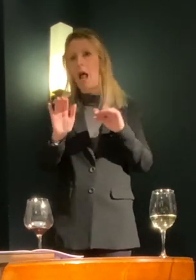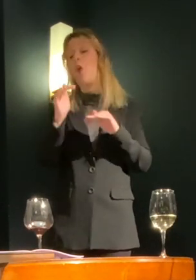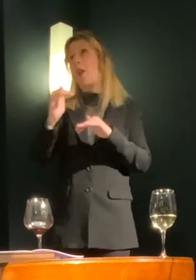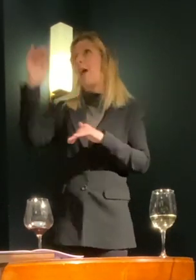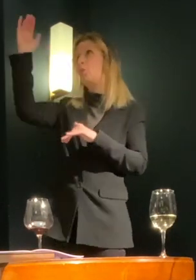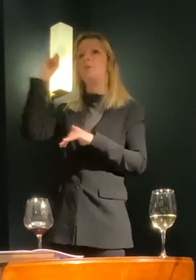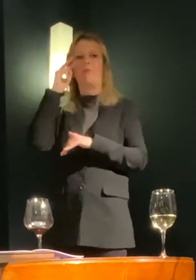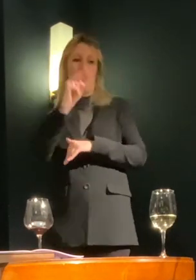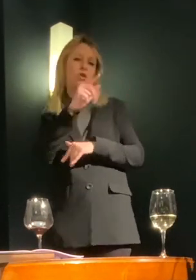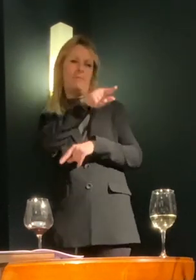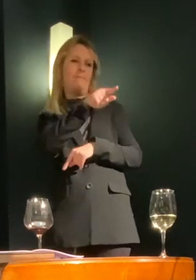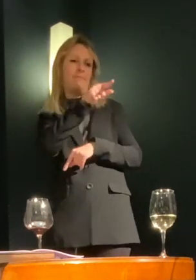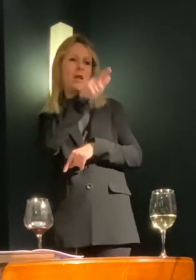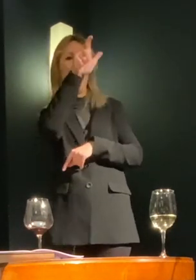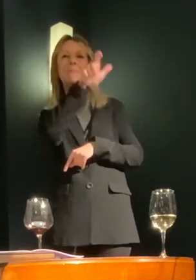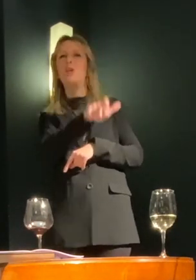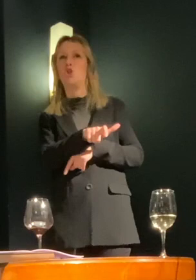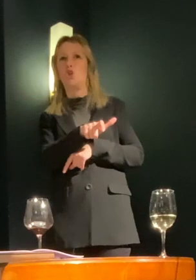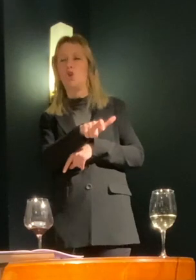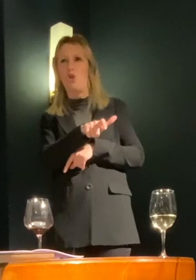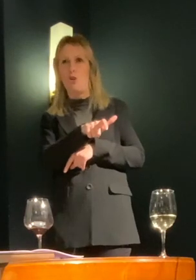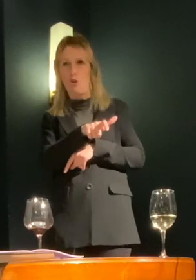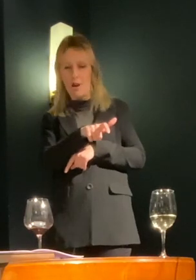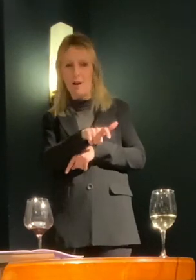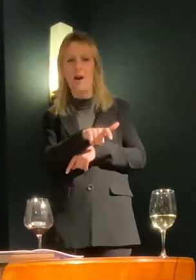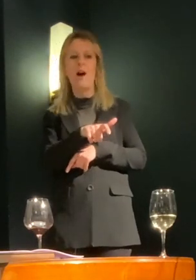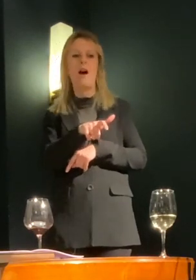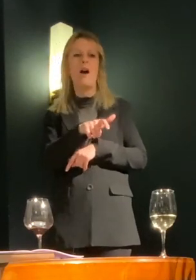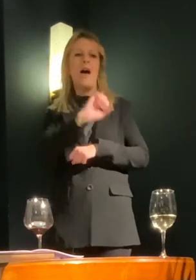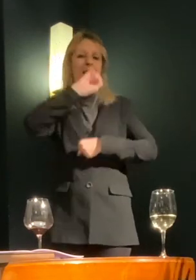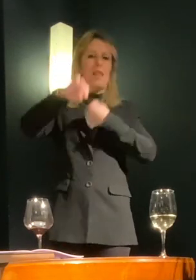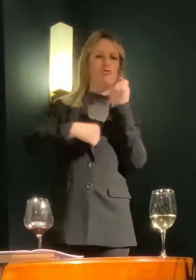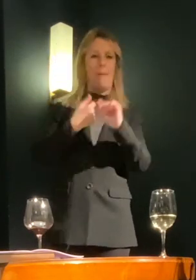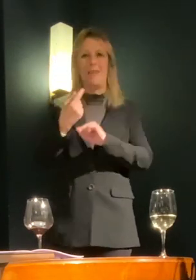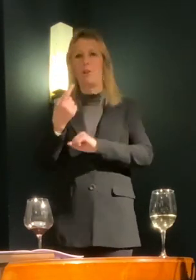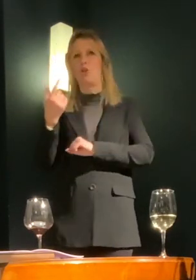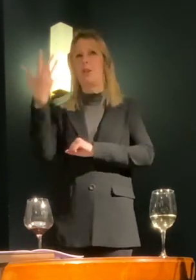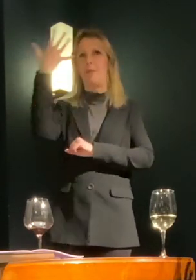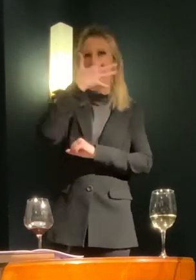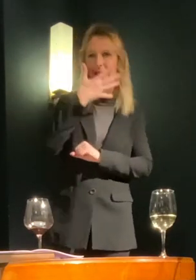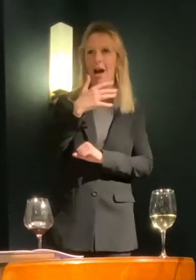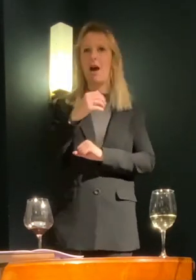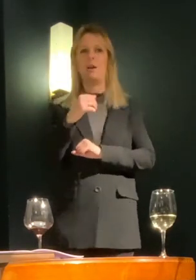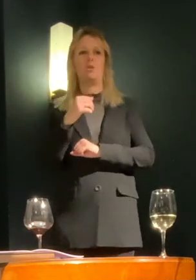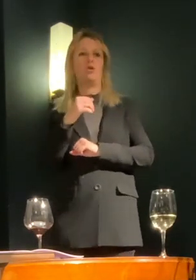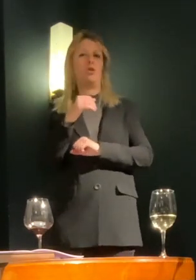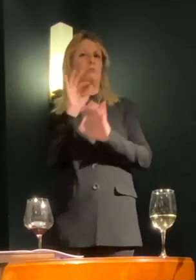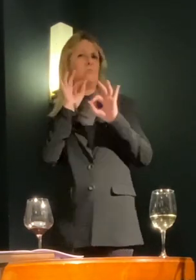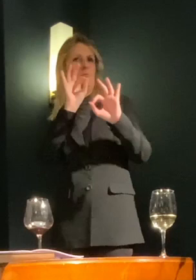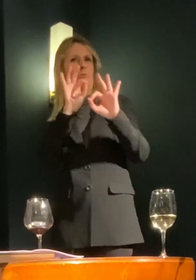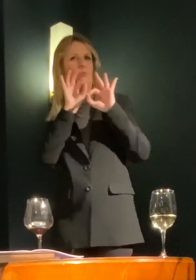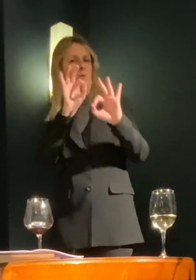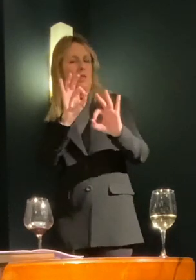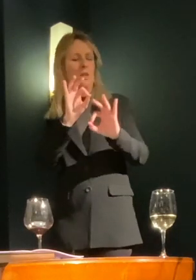riconoscono quella come una persona che fa delle cose che non si devono fare, che corrompe le persone a suo piacimento, le rovina e le